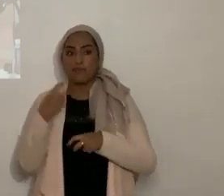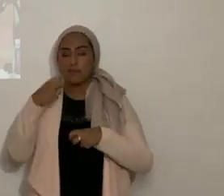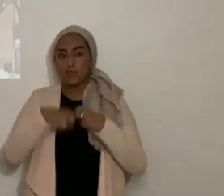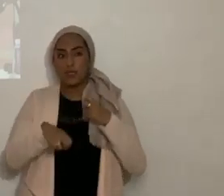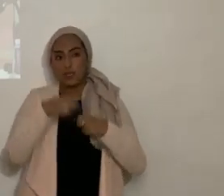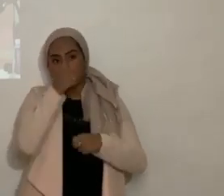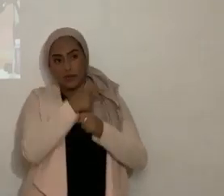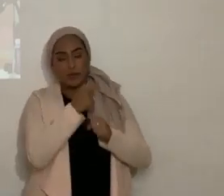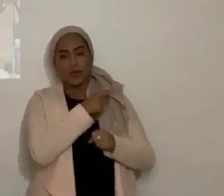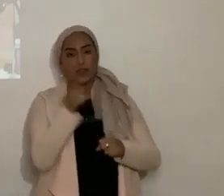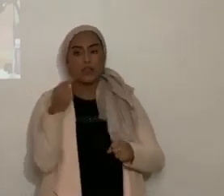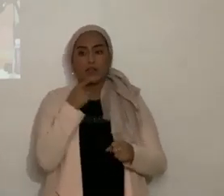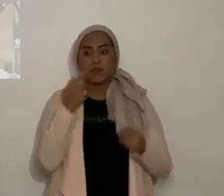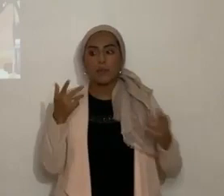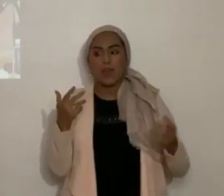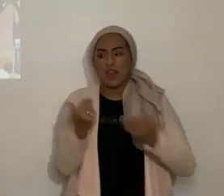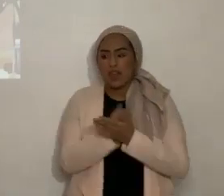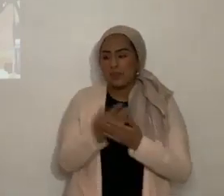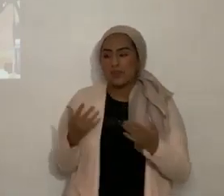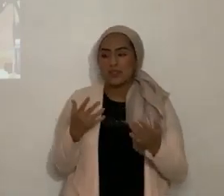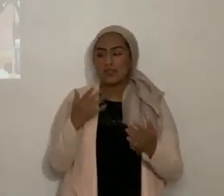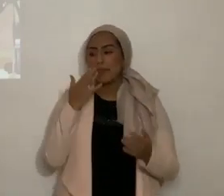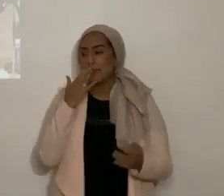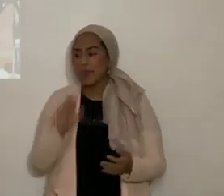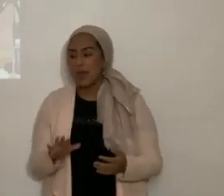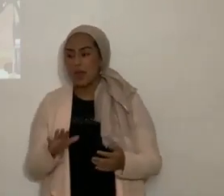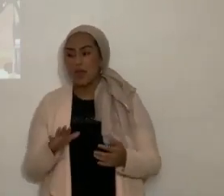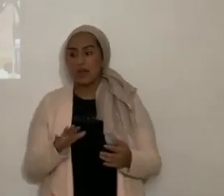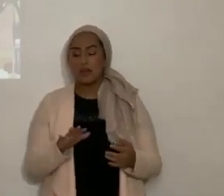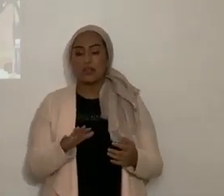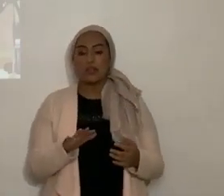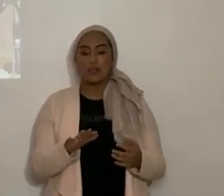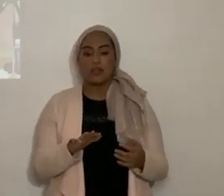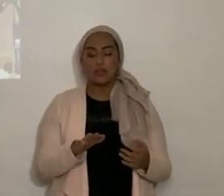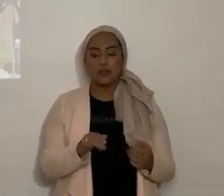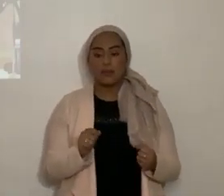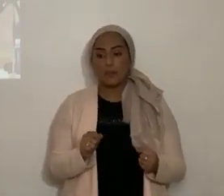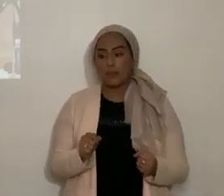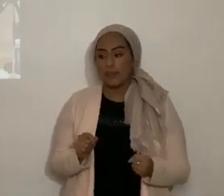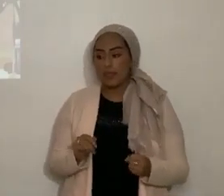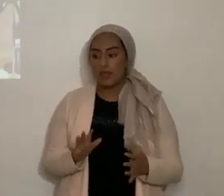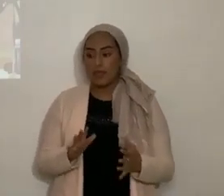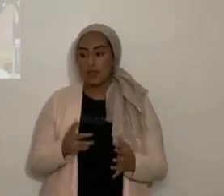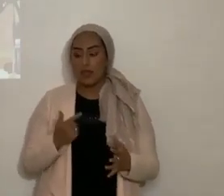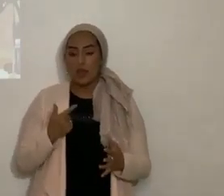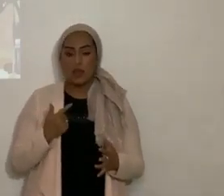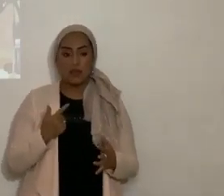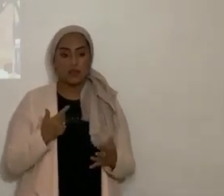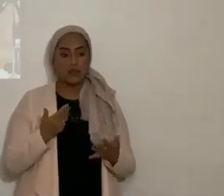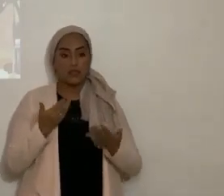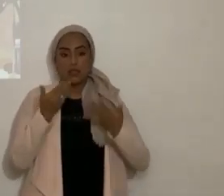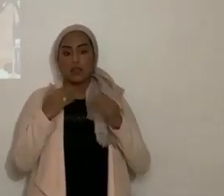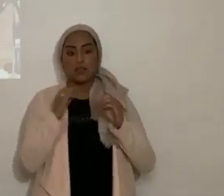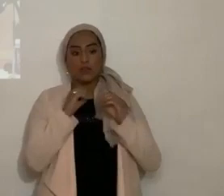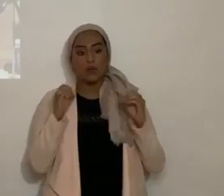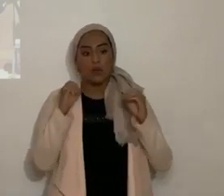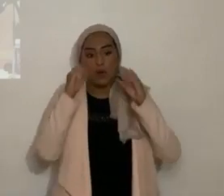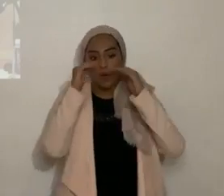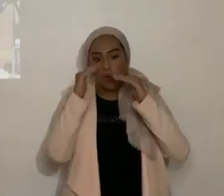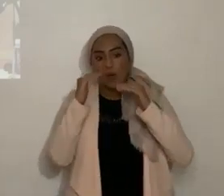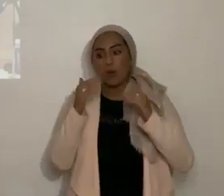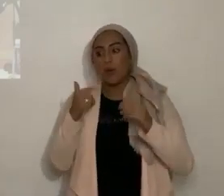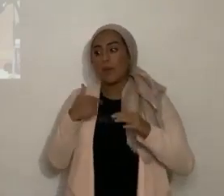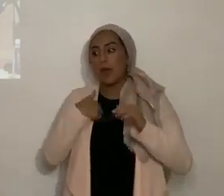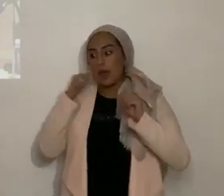hermanos, dicen, es que todo se ve mal, el panorama es terrible, no me dan ninguna esperanza de que